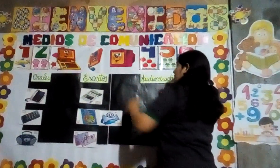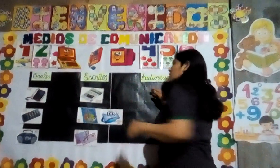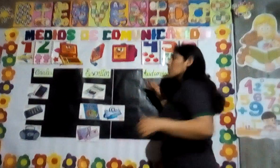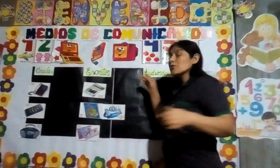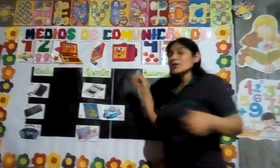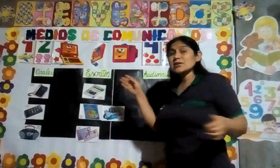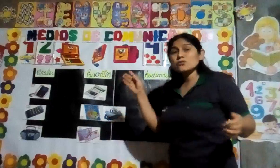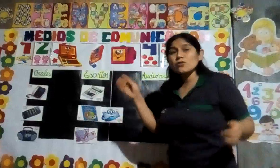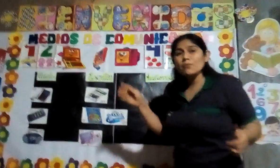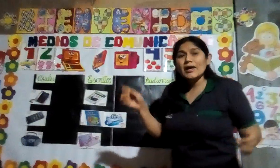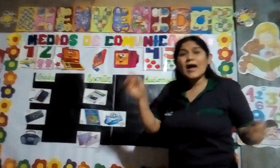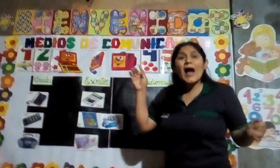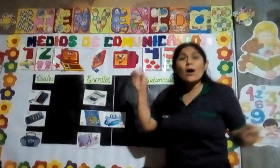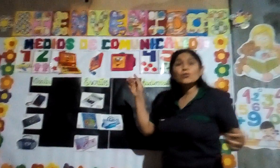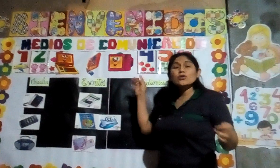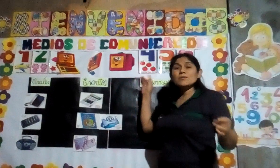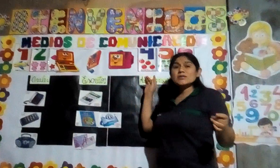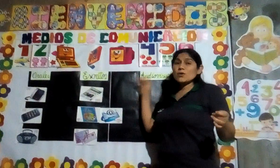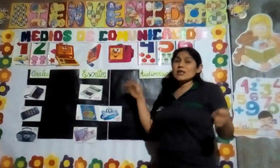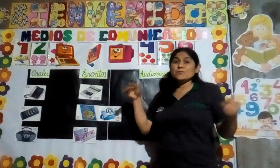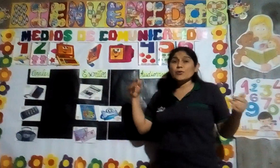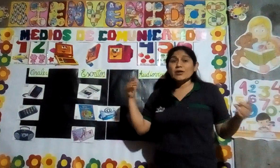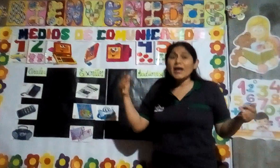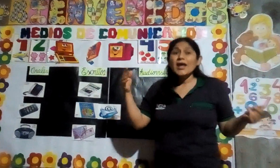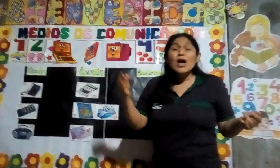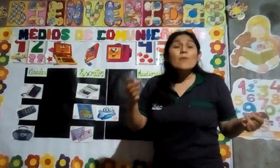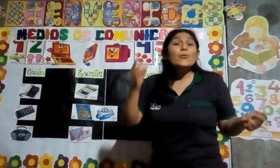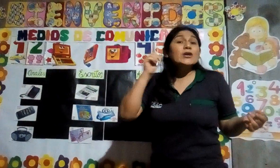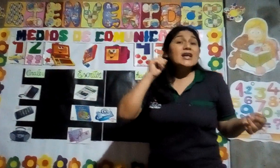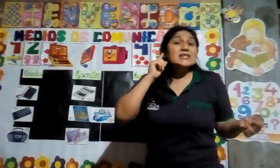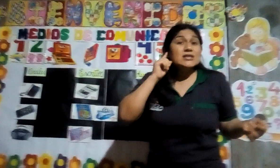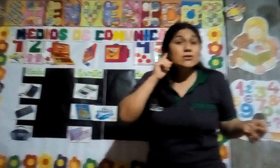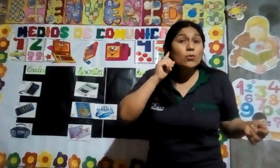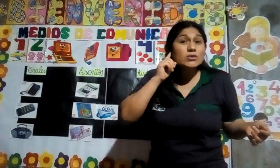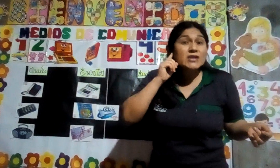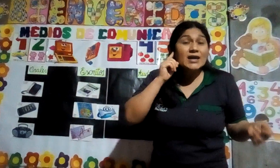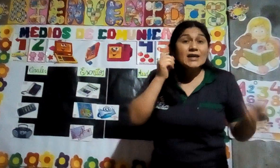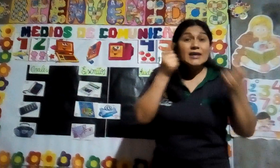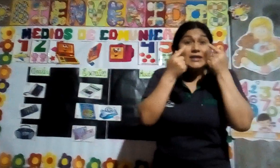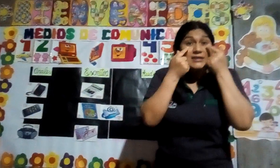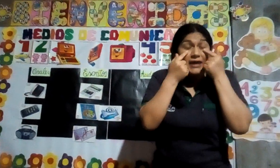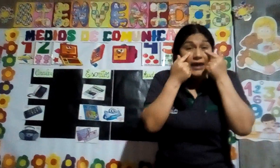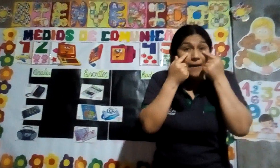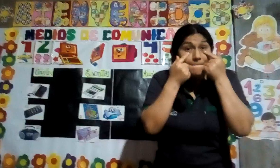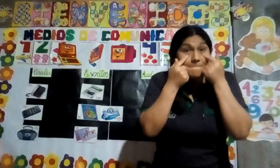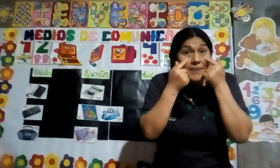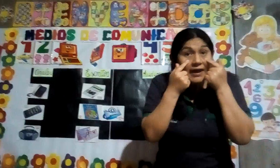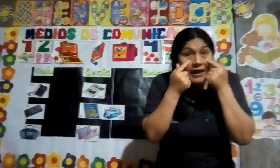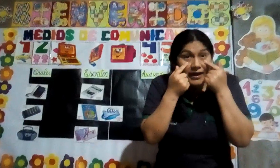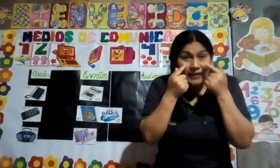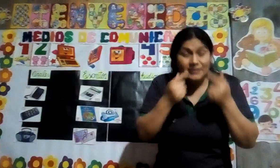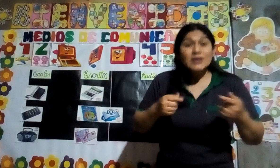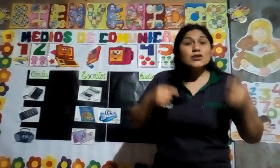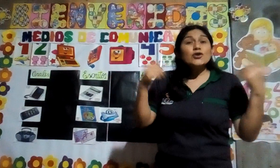audiovisuales. Como dice su nombre, audiovisuales. ¿Por qué? Porque se escuchan y se ven. Yo